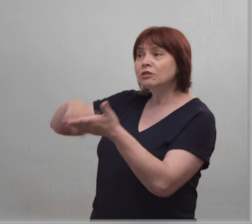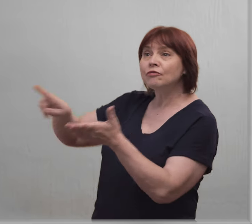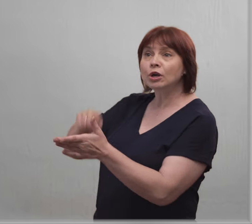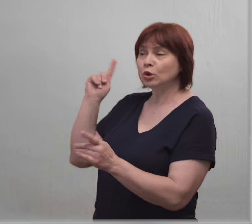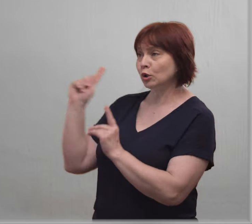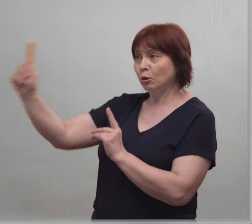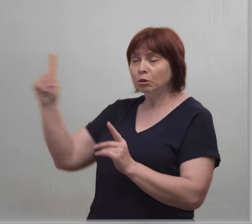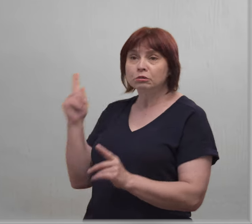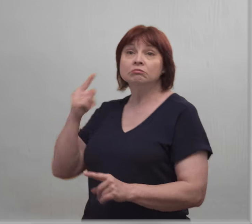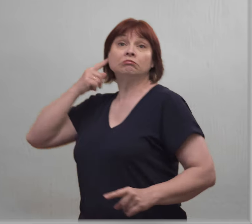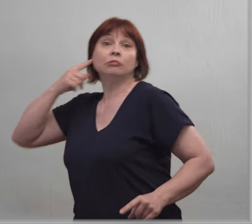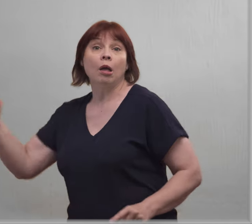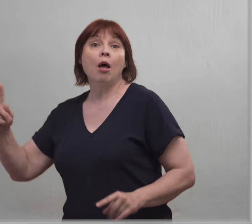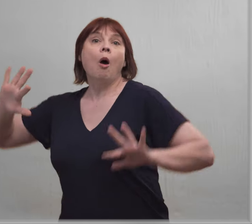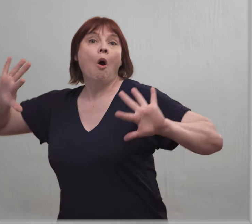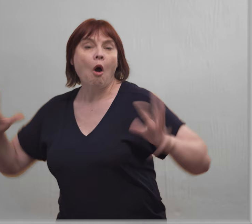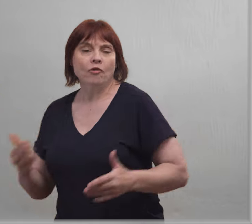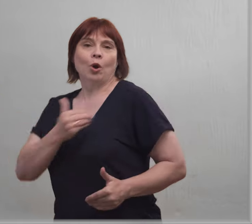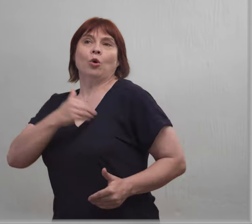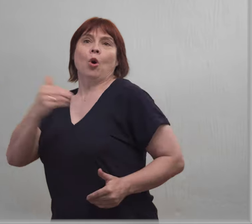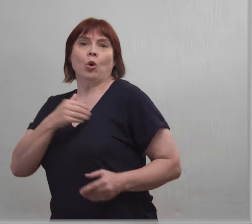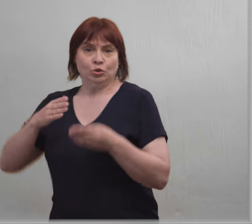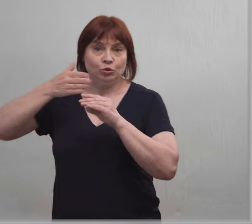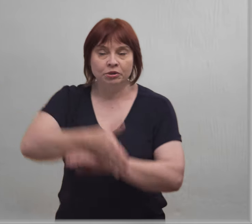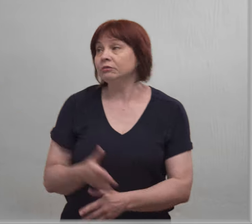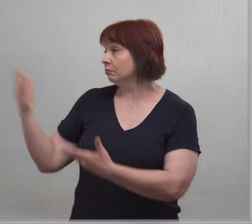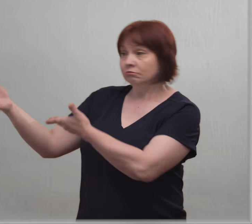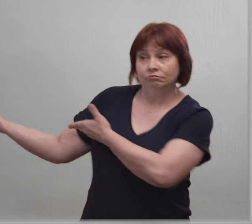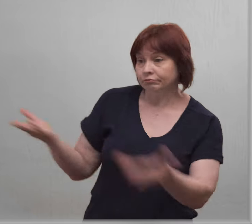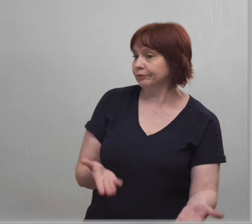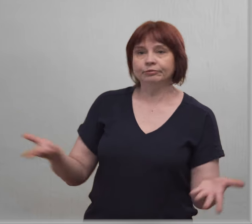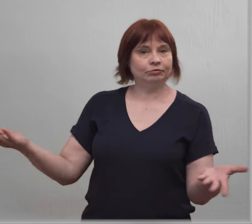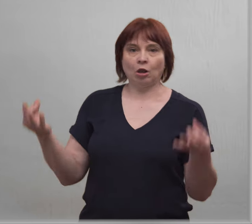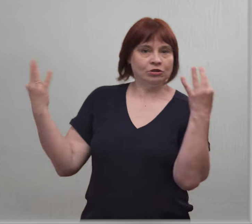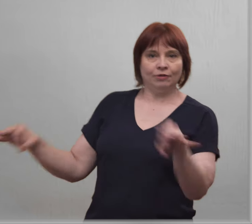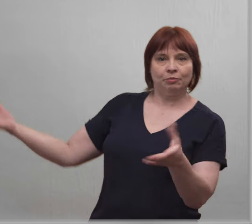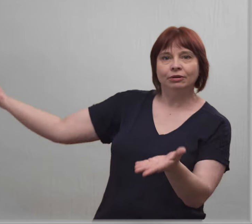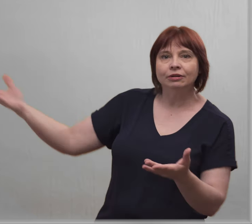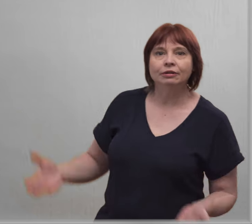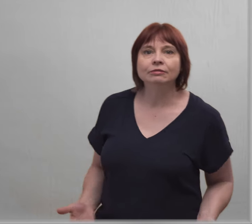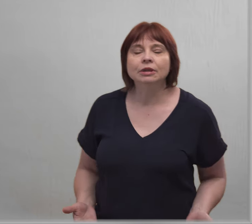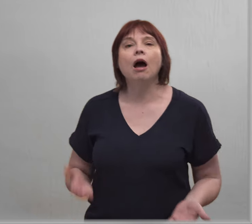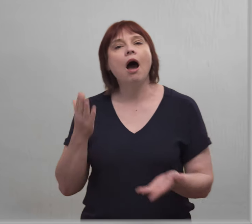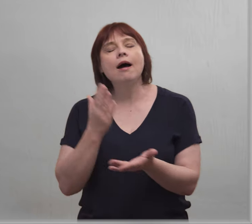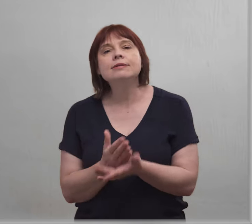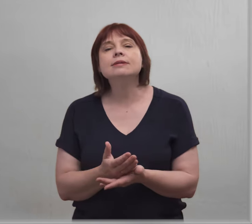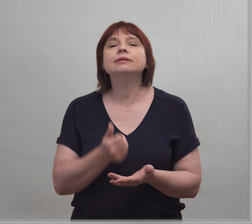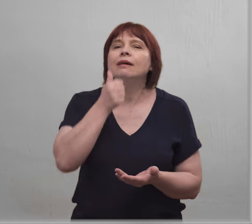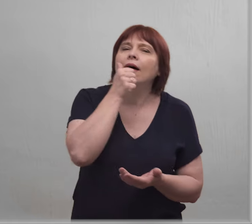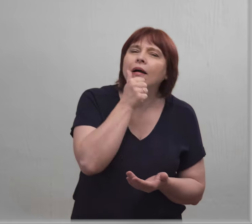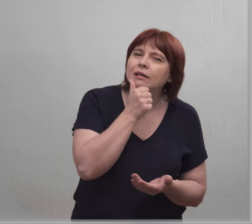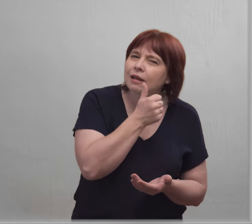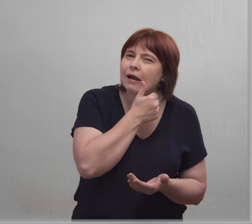Божий призыв звучит для всех. И есть открытая воля Божья. И есть что-то, что скрыто, то, что